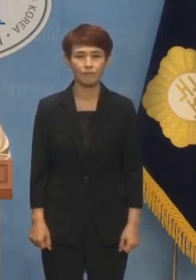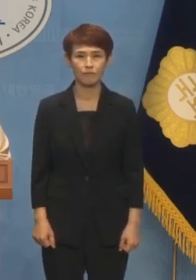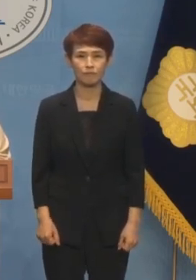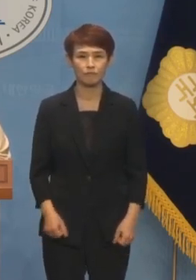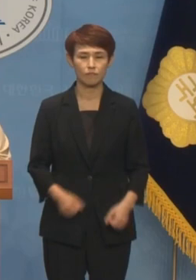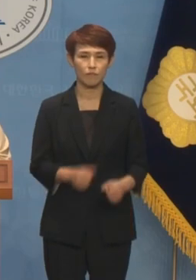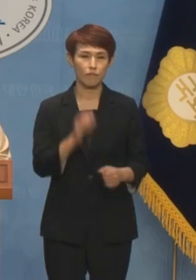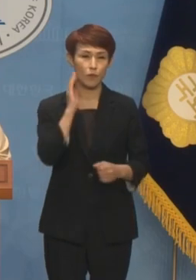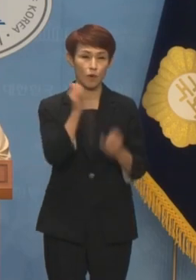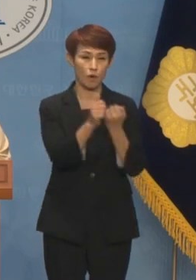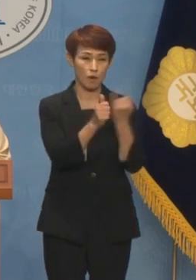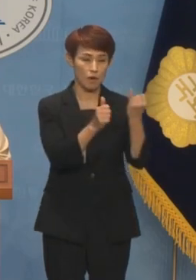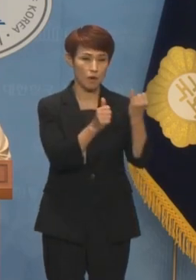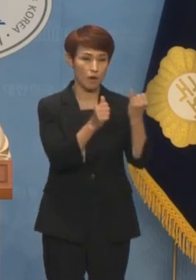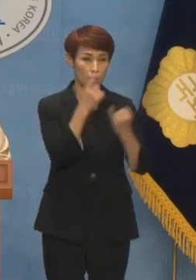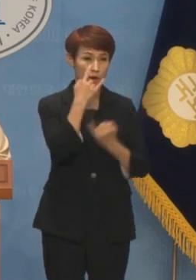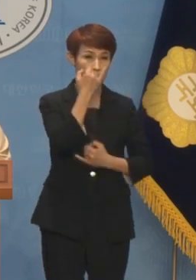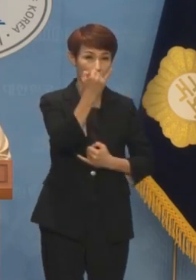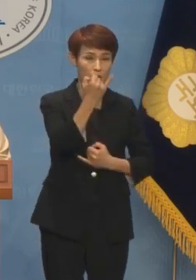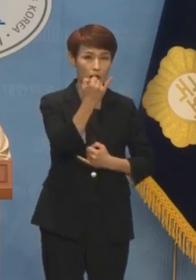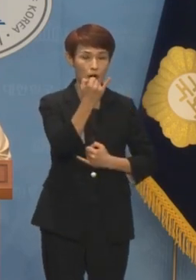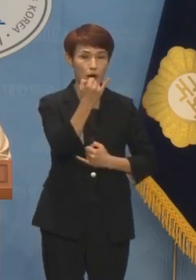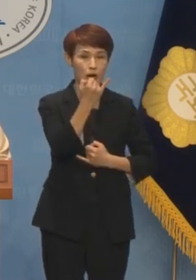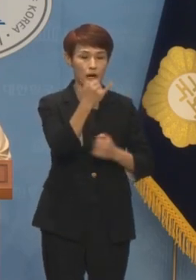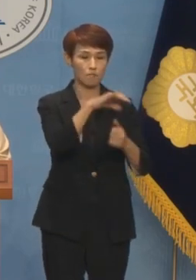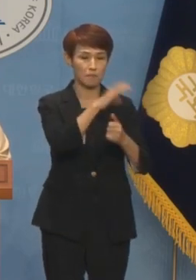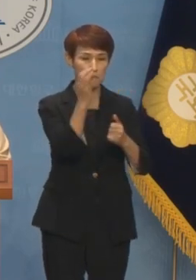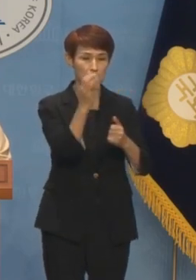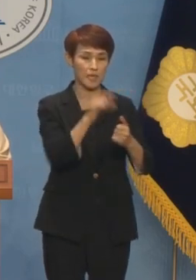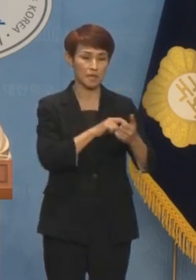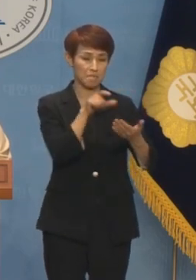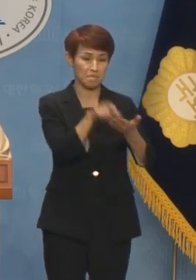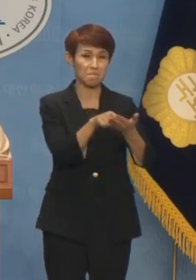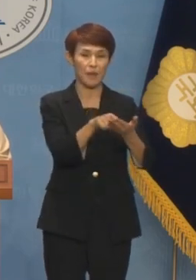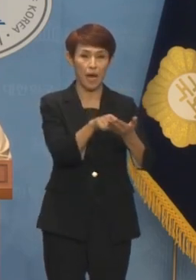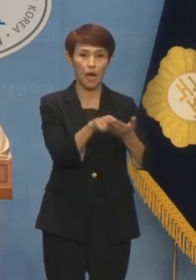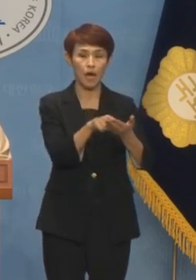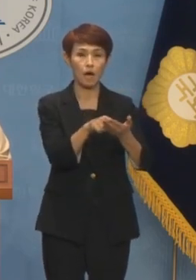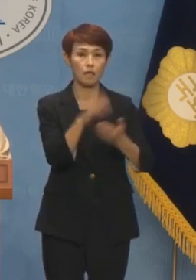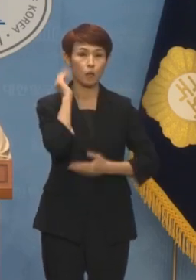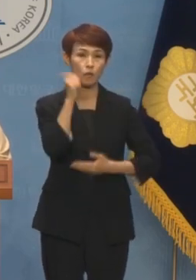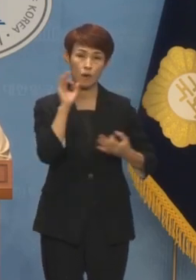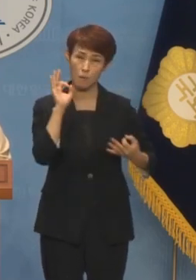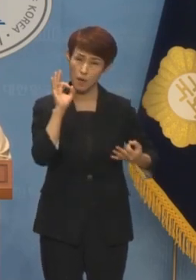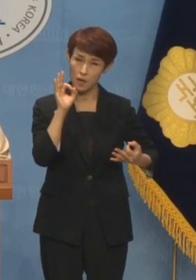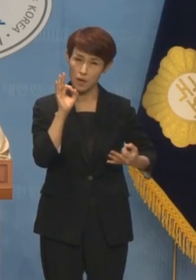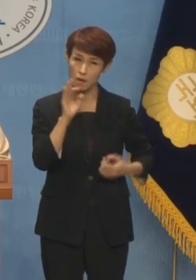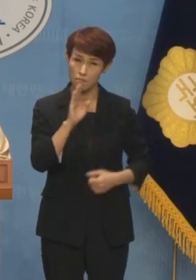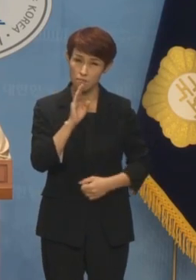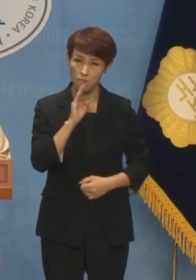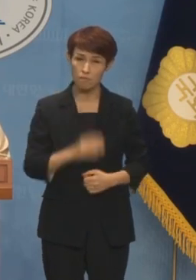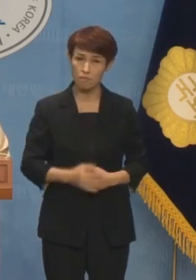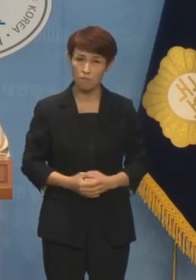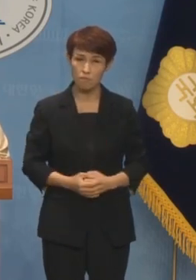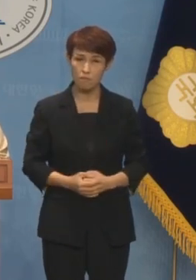장모가 가석방 대상에 다시 올랐는데 대통령은 계속 입 다물고 있을 겁니까?